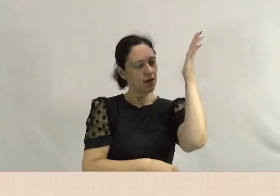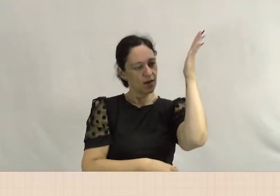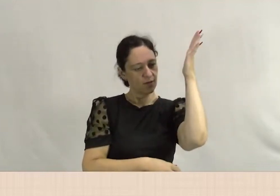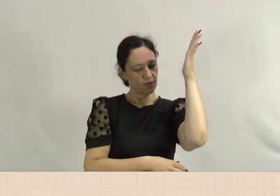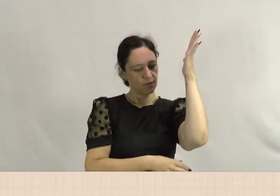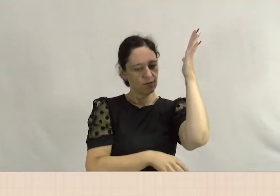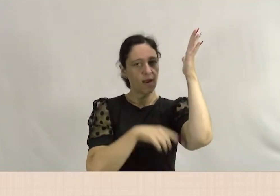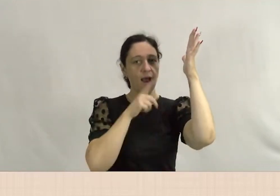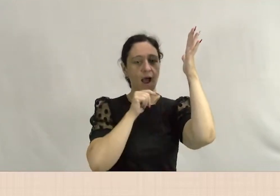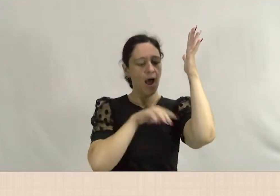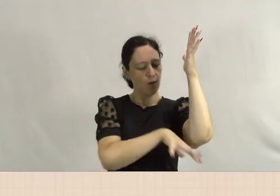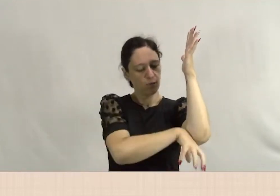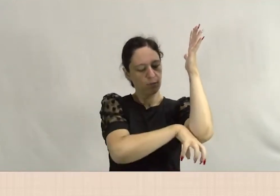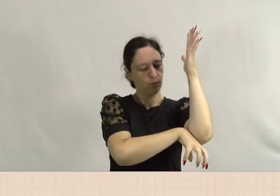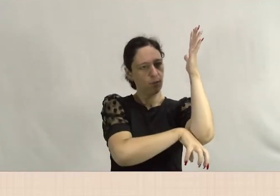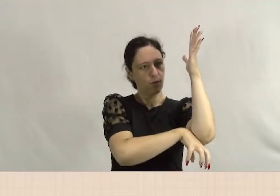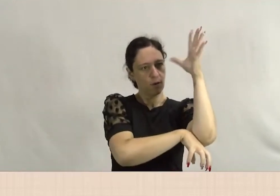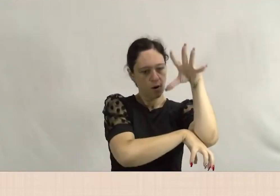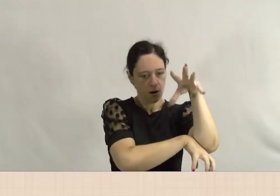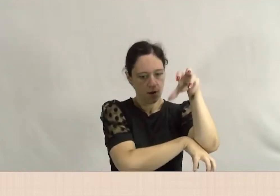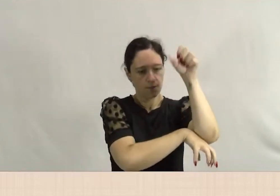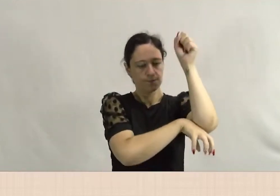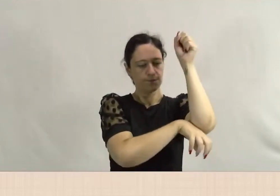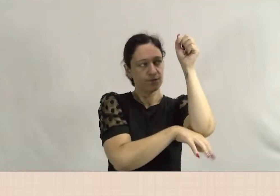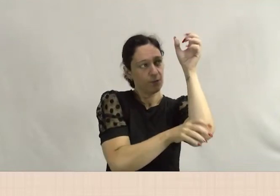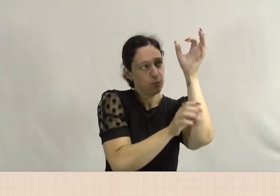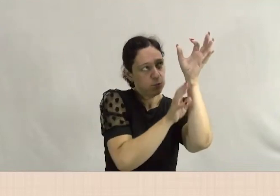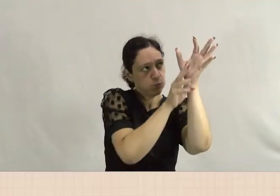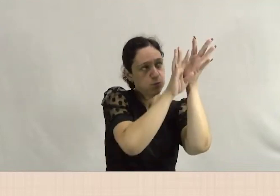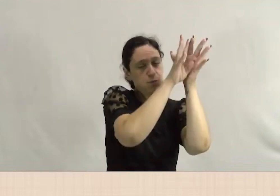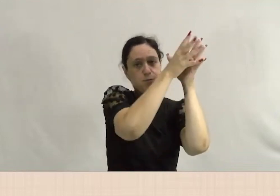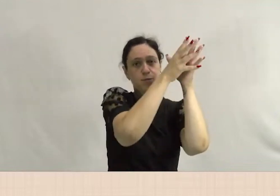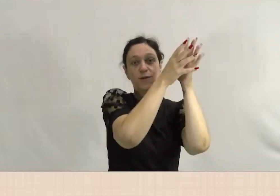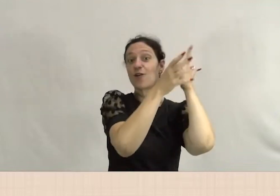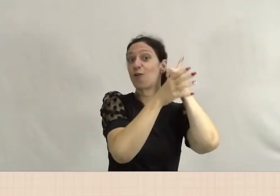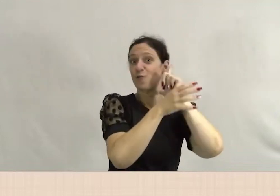ponta, e rega todas as folhas.